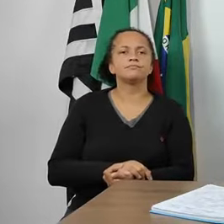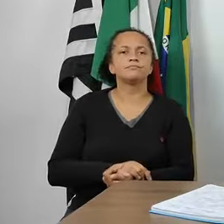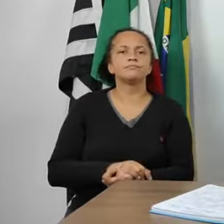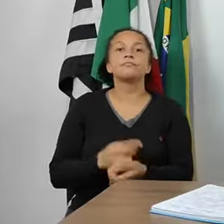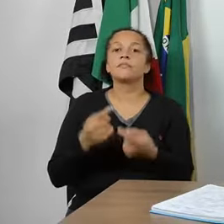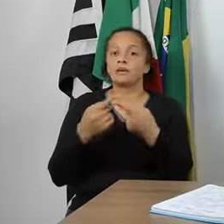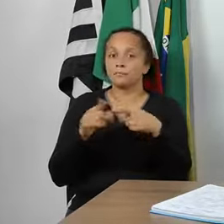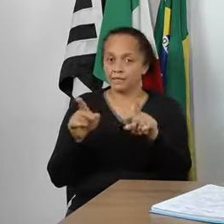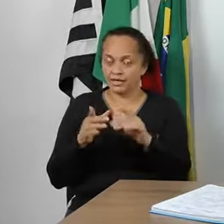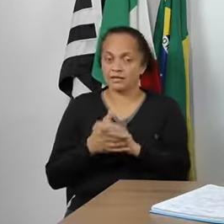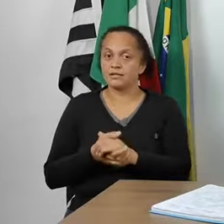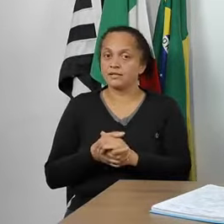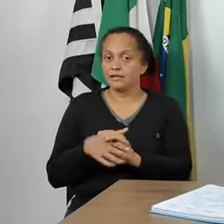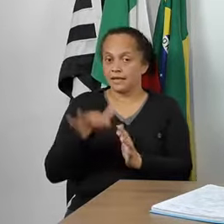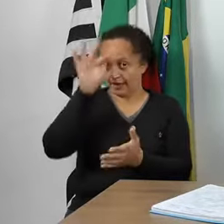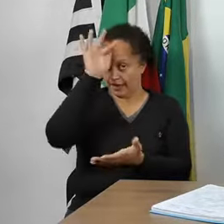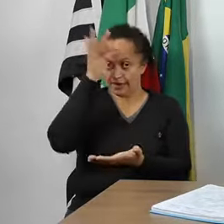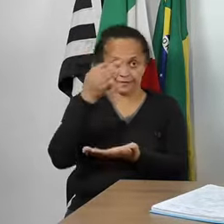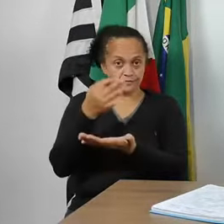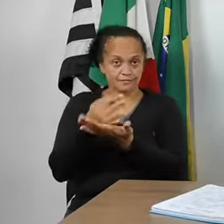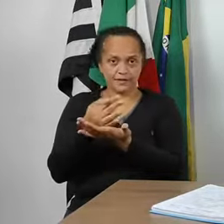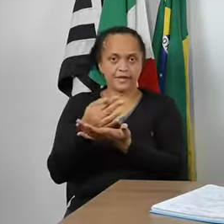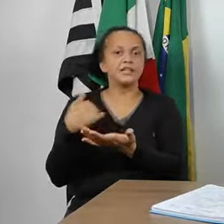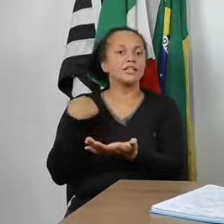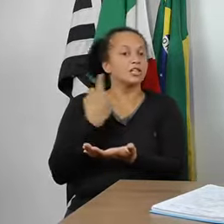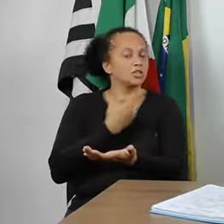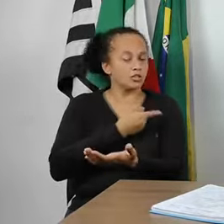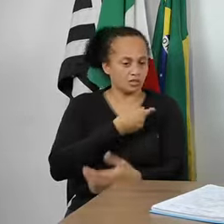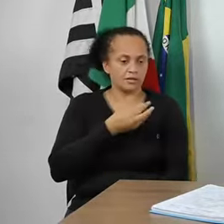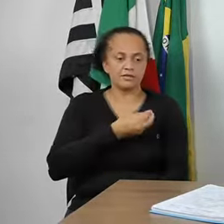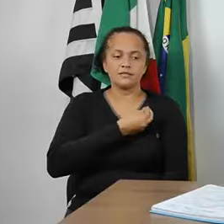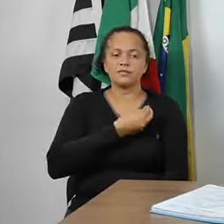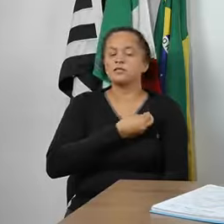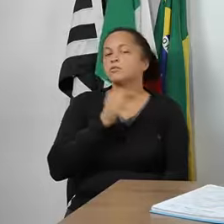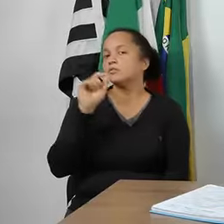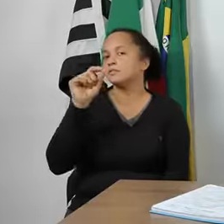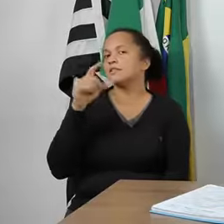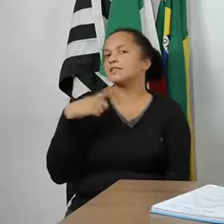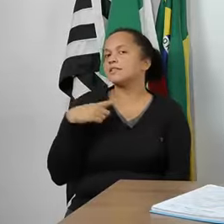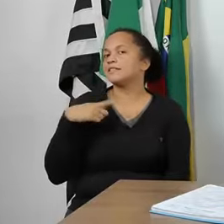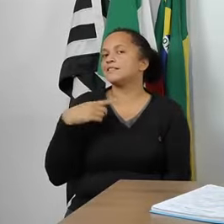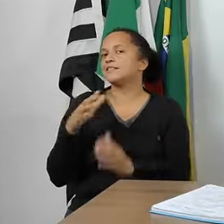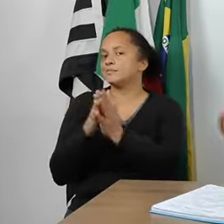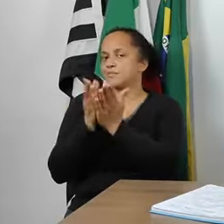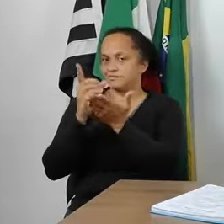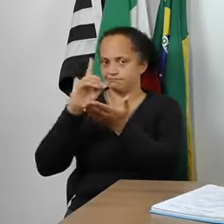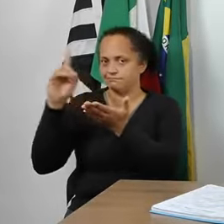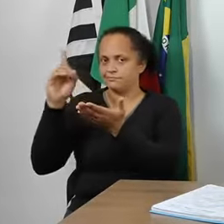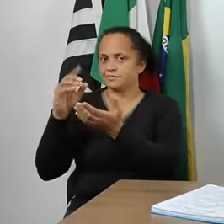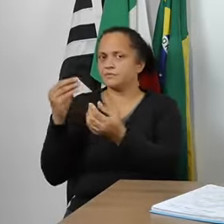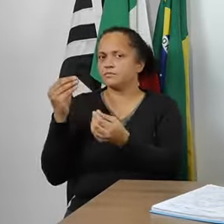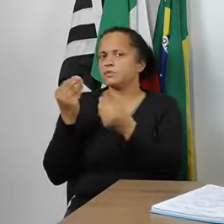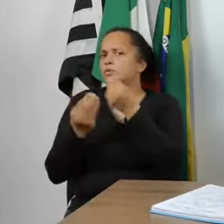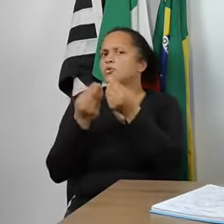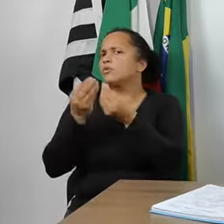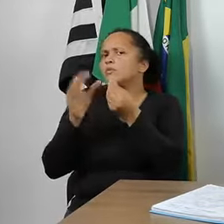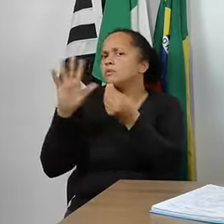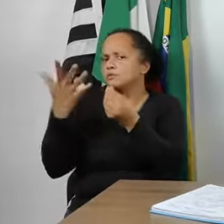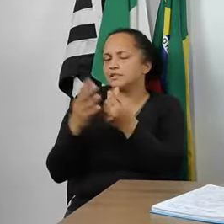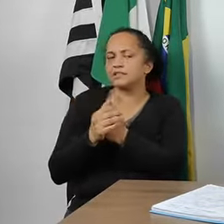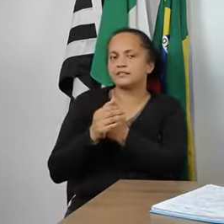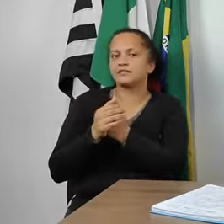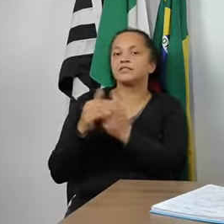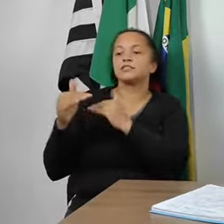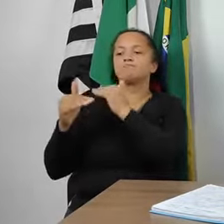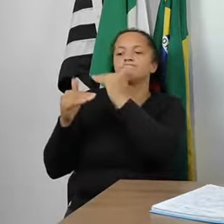de fé, aonde a gente vive o que está escrito, esse nível de fé é desenvolvido gradativamente. E um